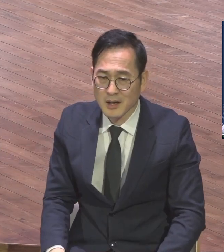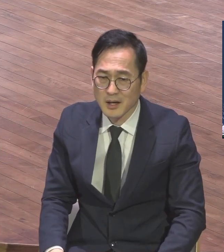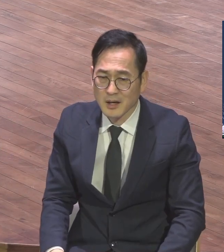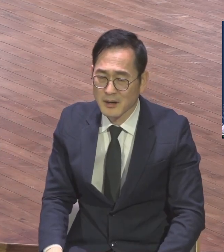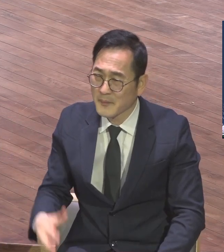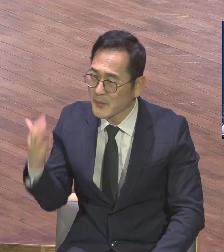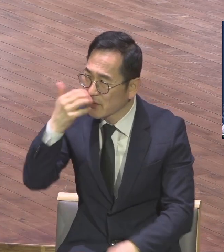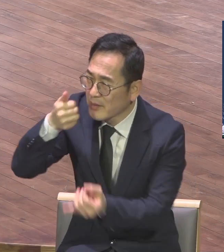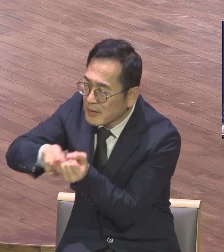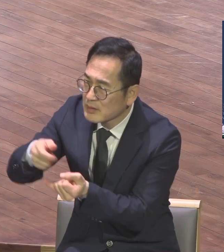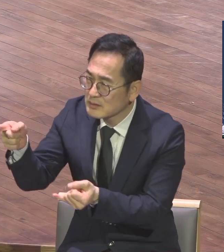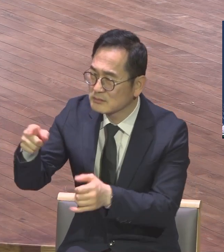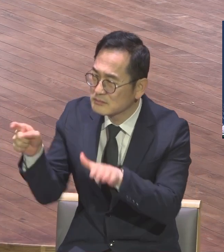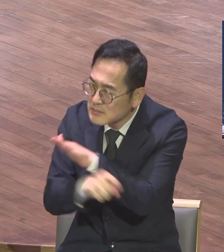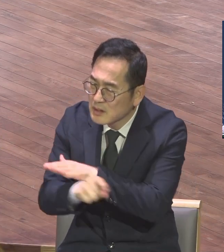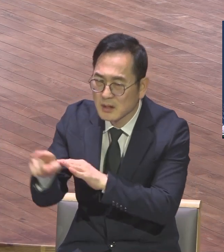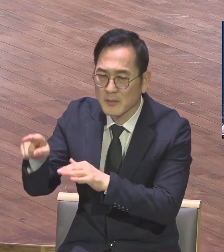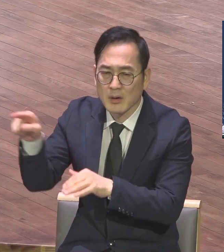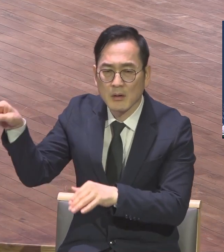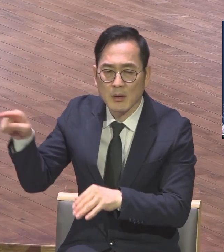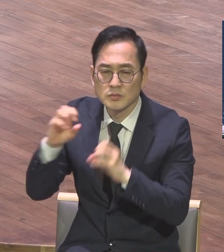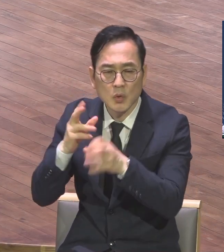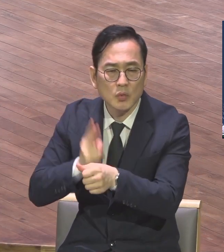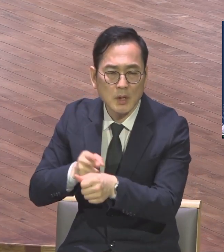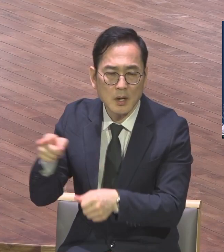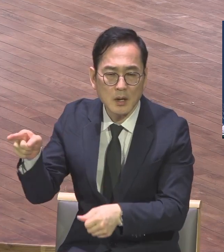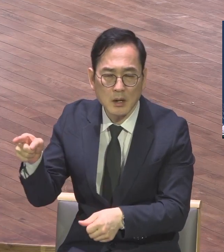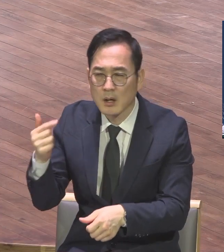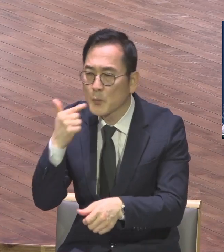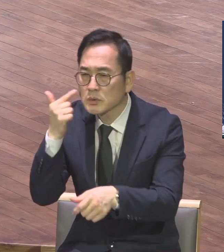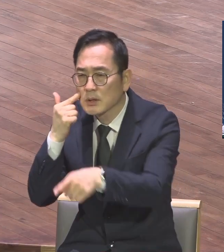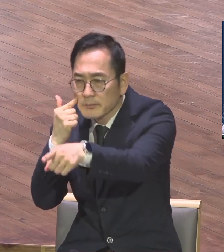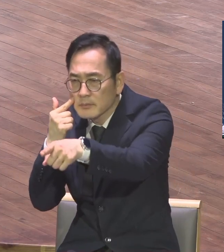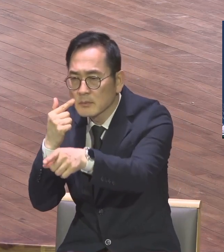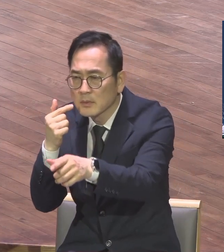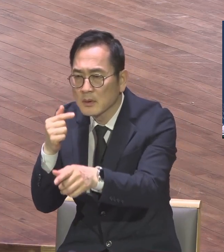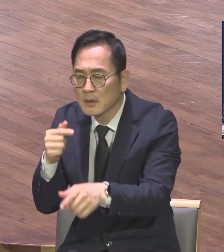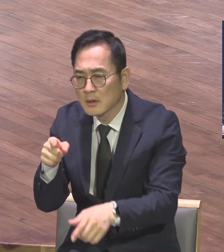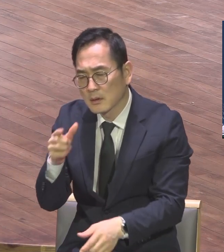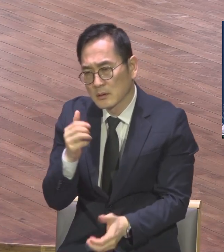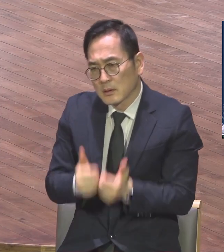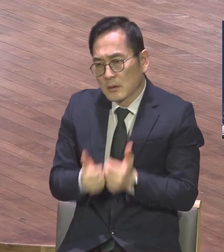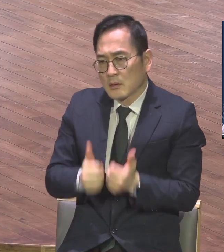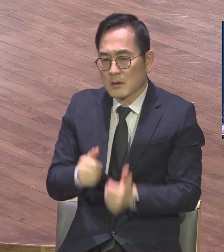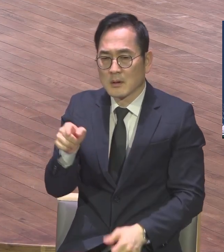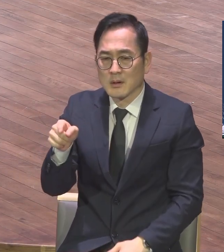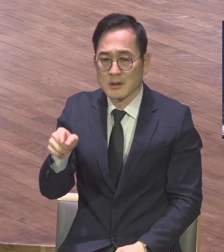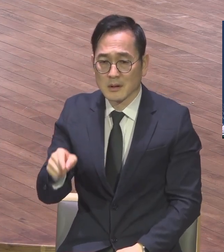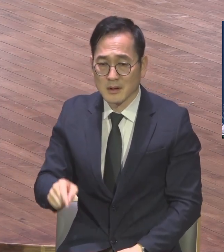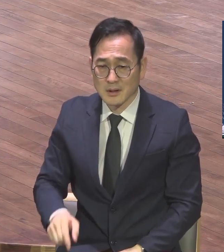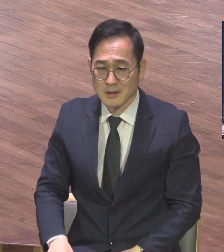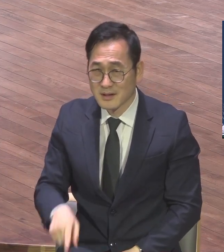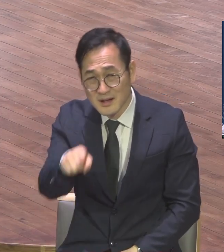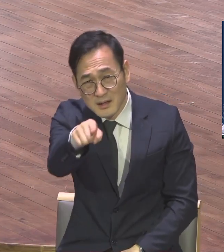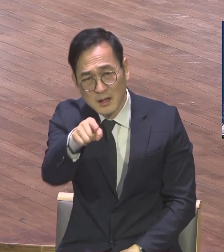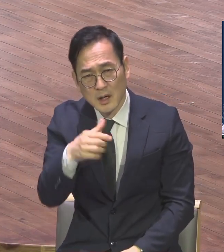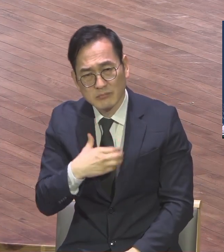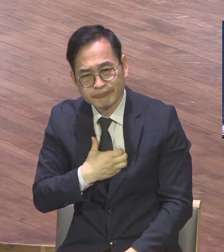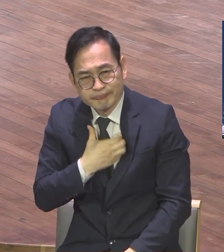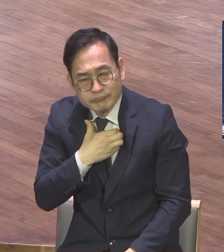정말 예수 믿는 사람이 맞아? 목사가 어떻게 저렇게 살 수 있을까? 장로가 어떻게 저렇게 살